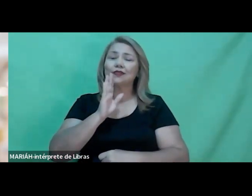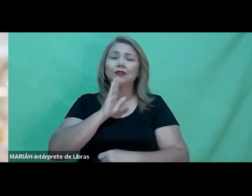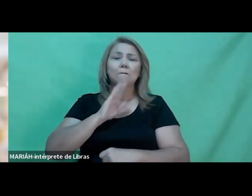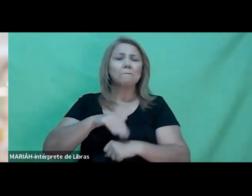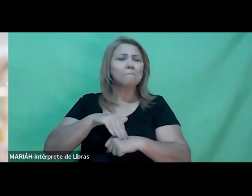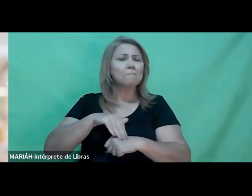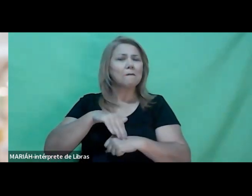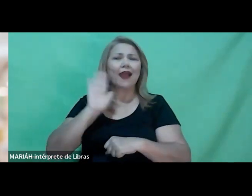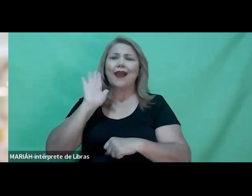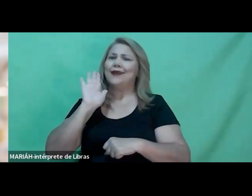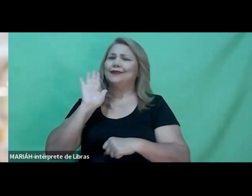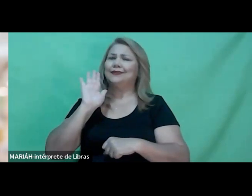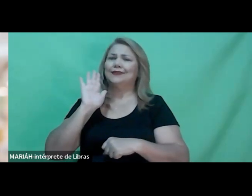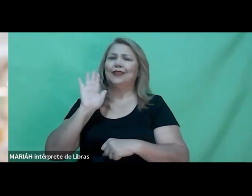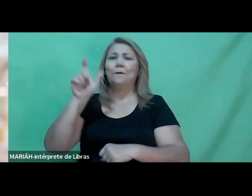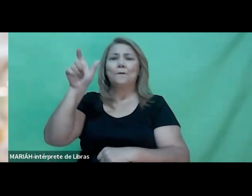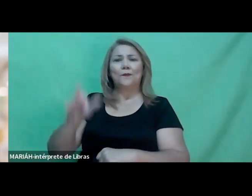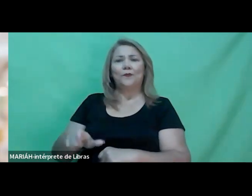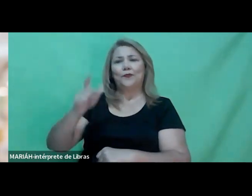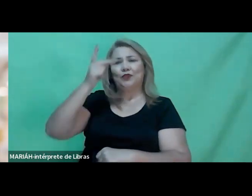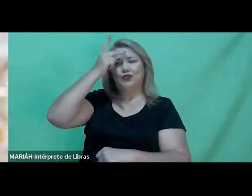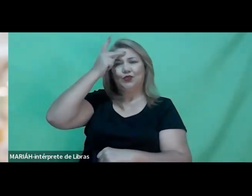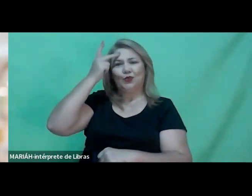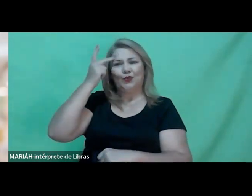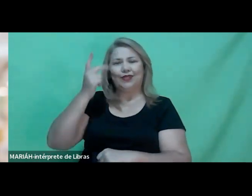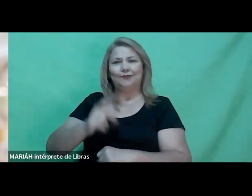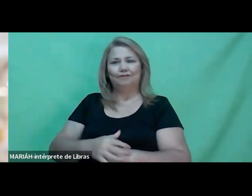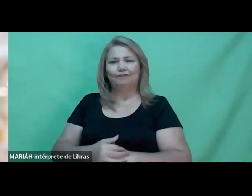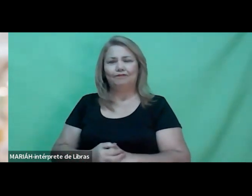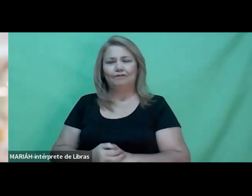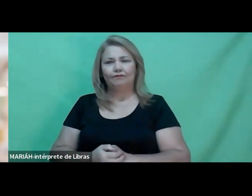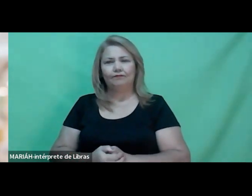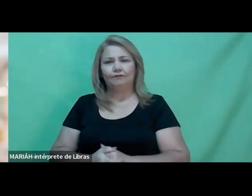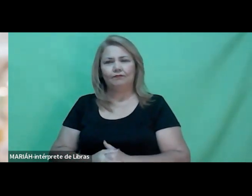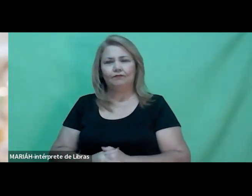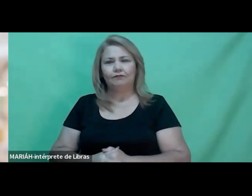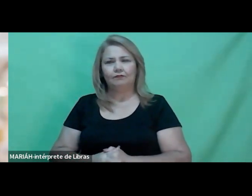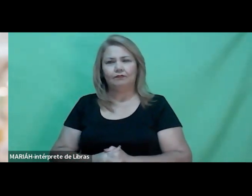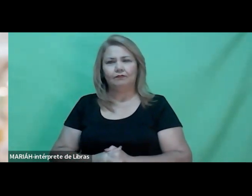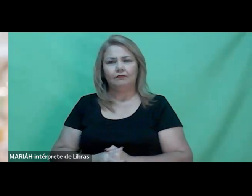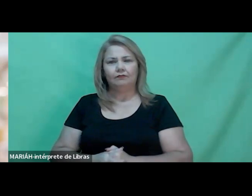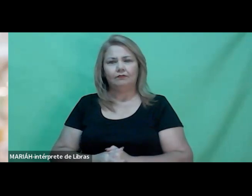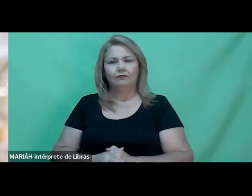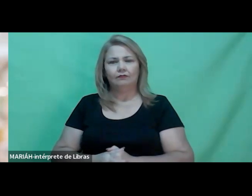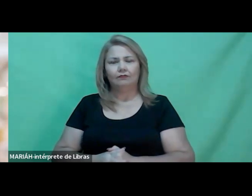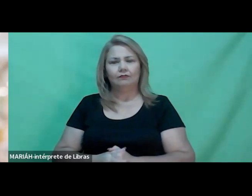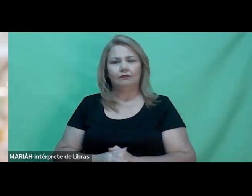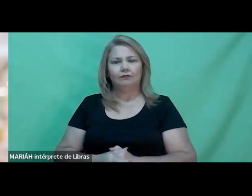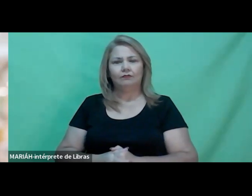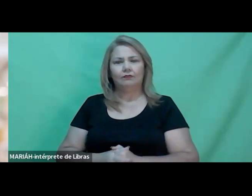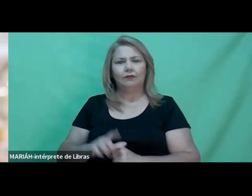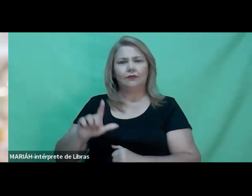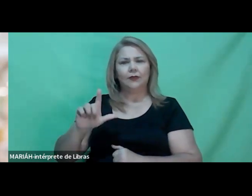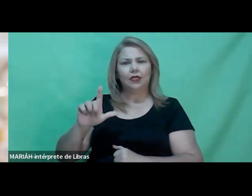posible a la persona a la que le estamos describiendo Sí dime sol un minuto Laura